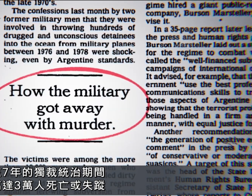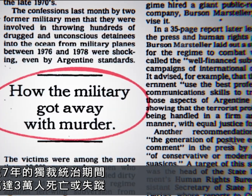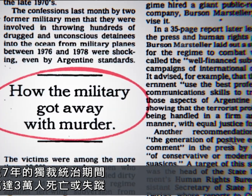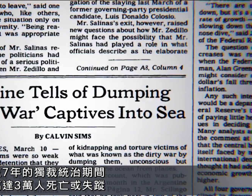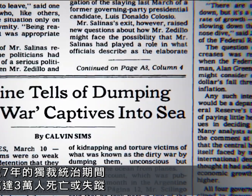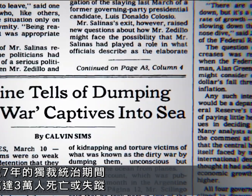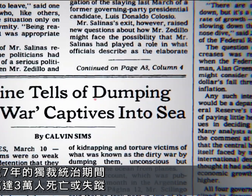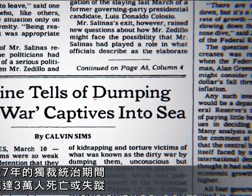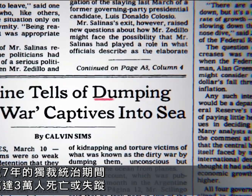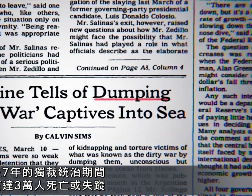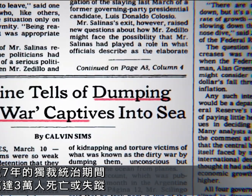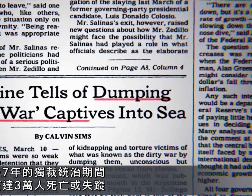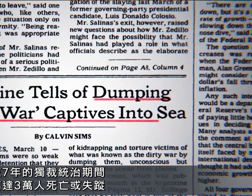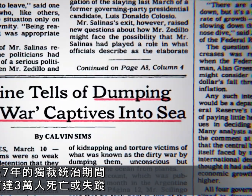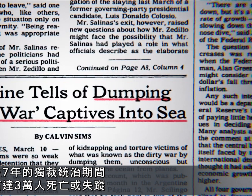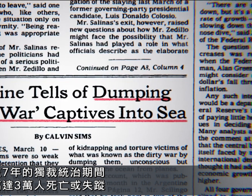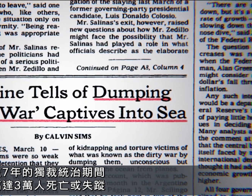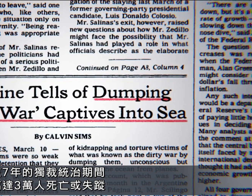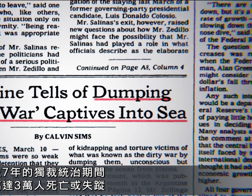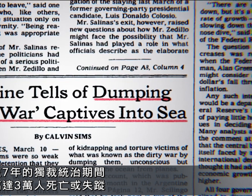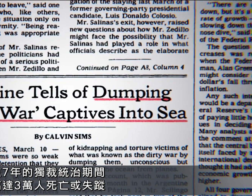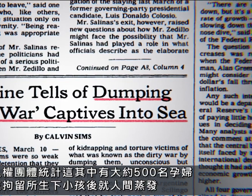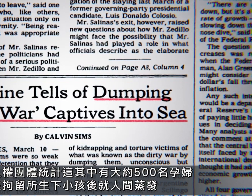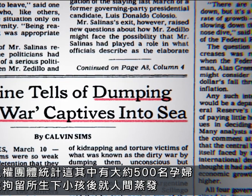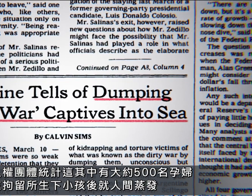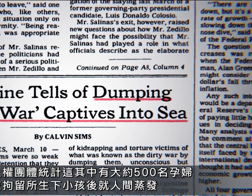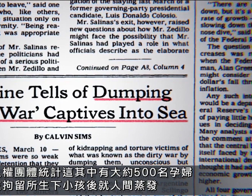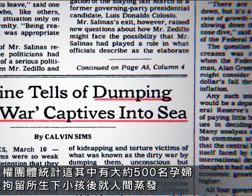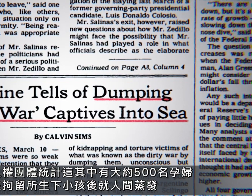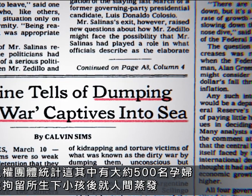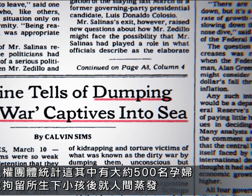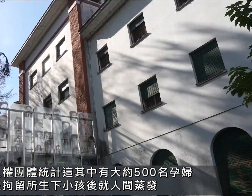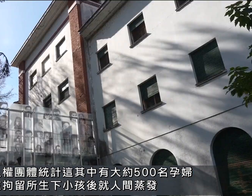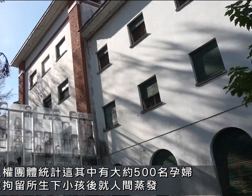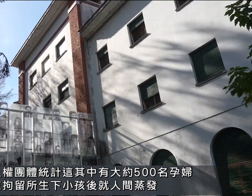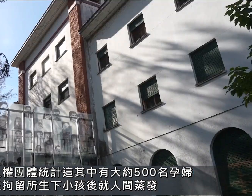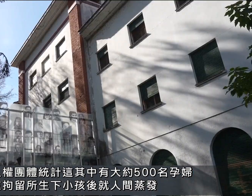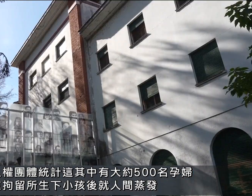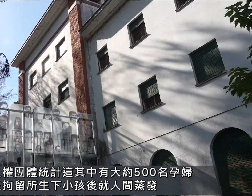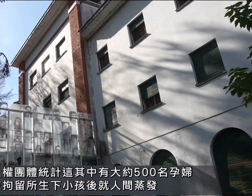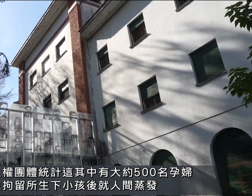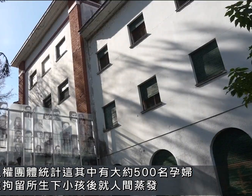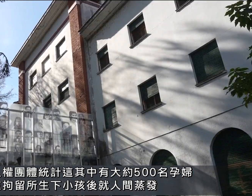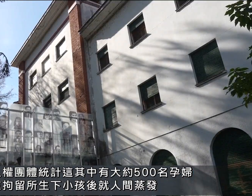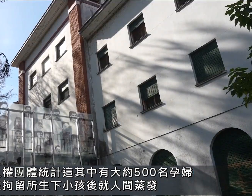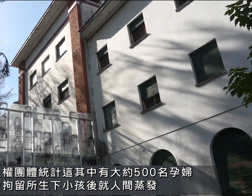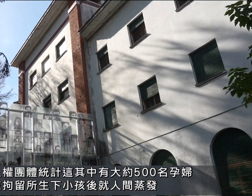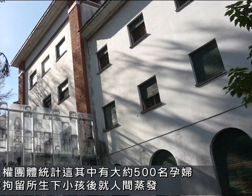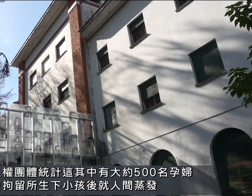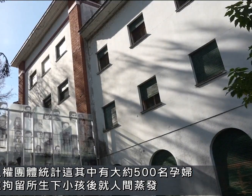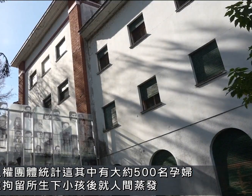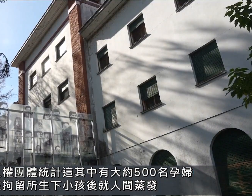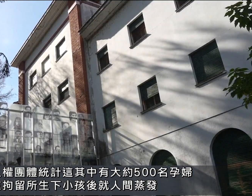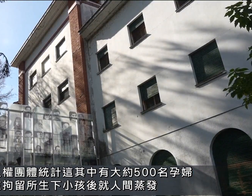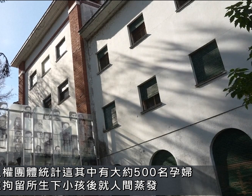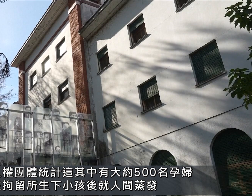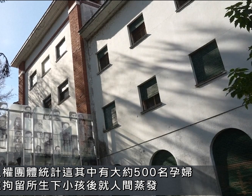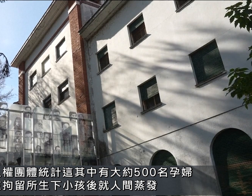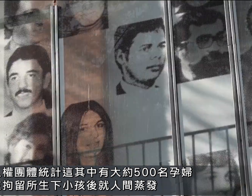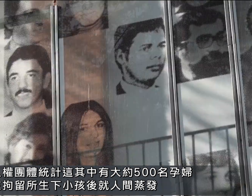间，高达30000人死亡或失踪。人权团体就统计，这其中有大约500名的孕妇在拘留所生下小孩后就